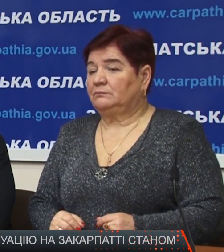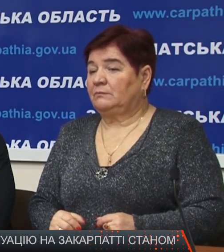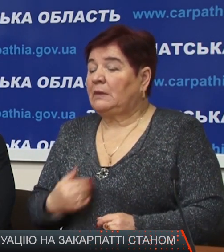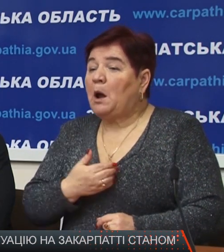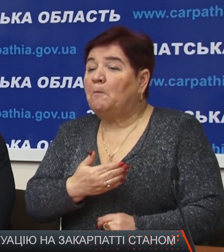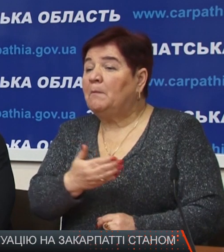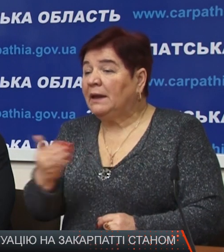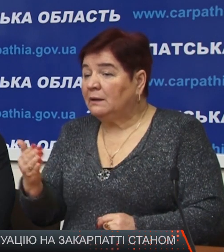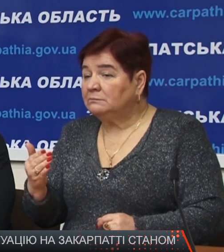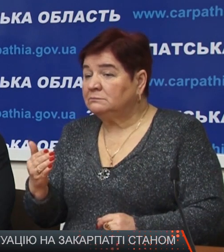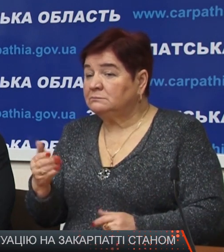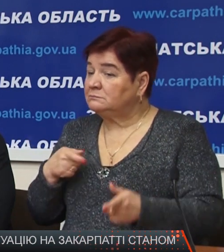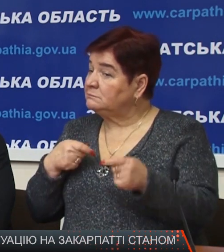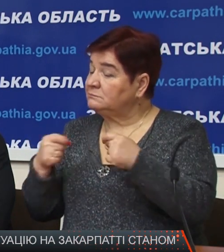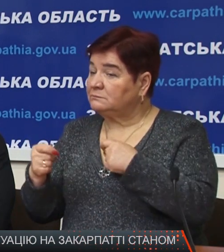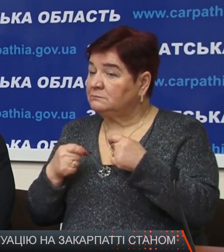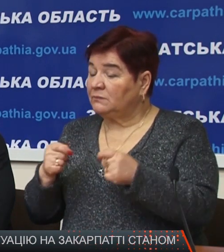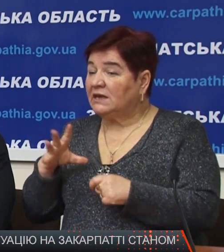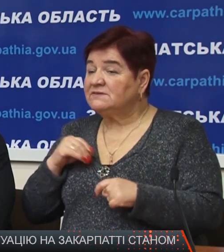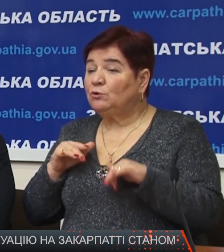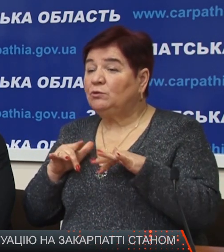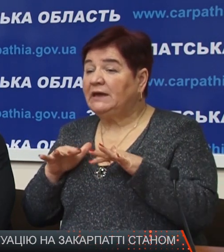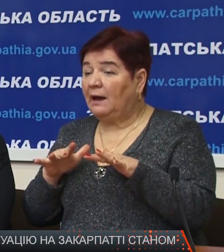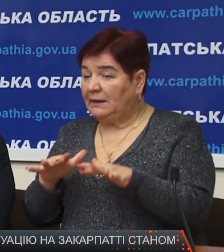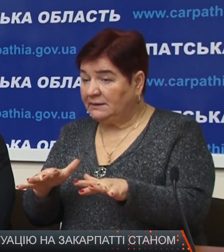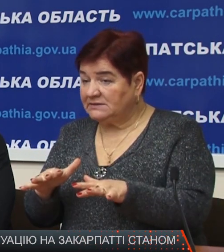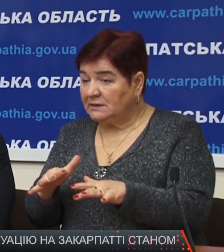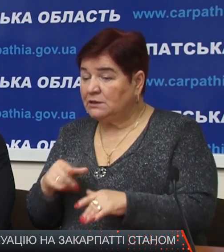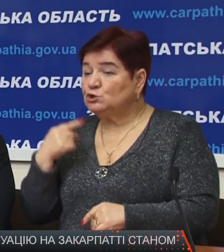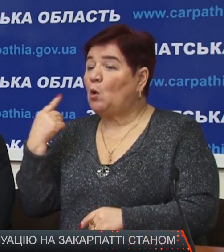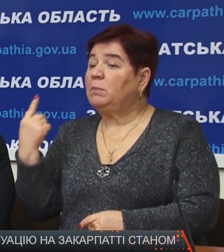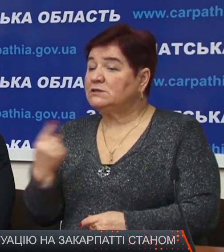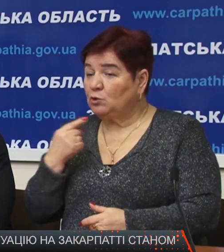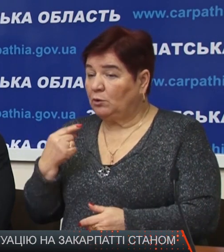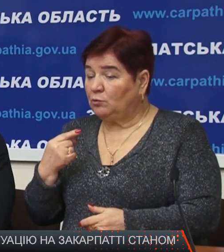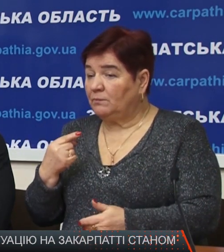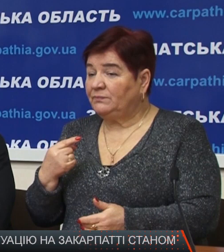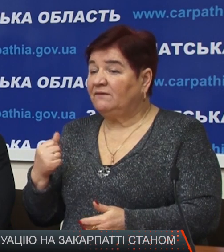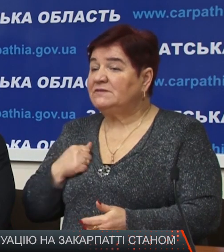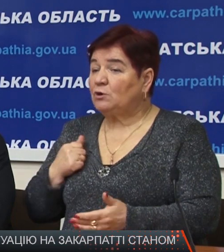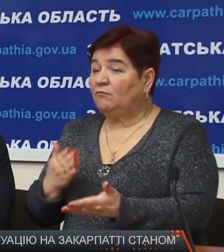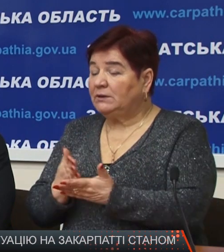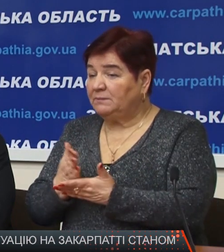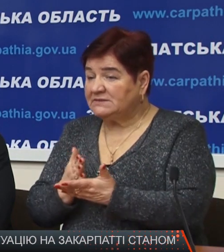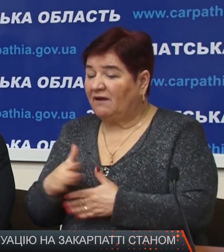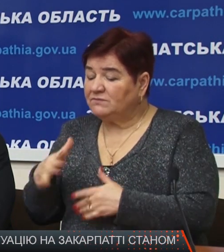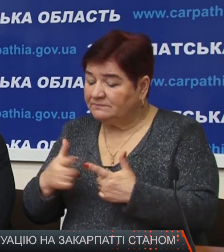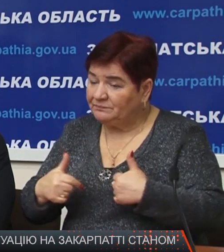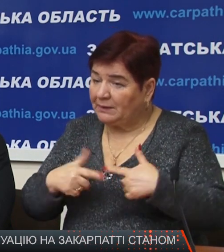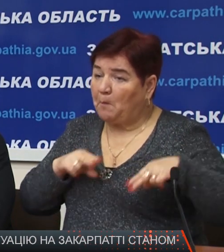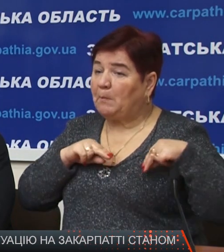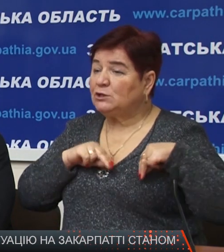Ми координуємо свою діяльність з обласною військовою адміністрацією. Всі структурні підрозділи міської